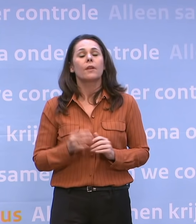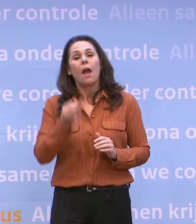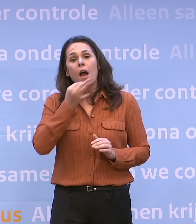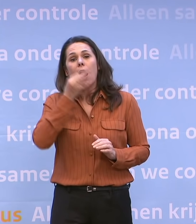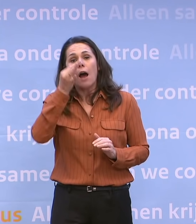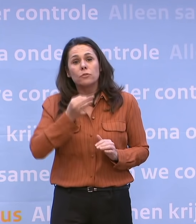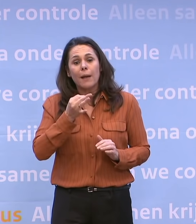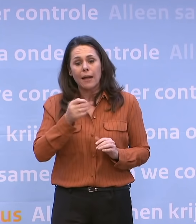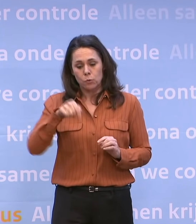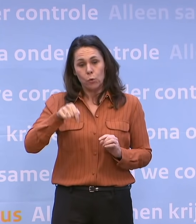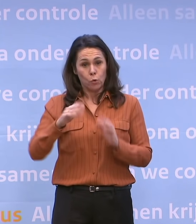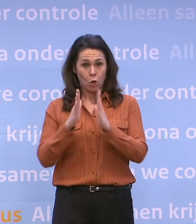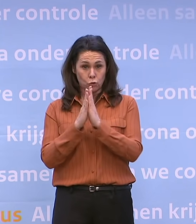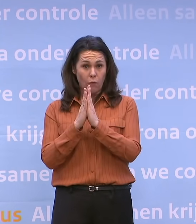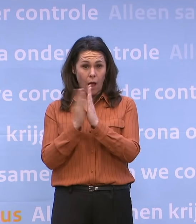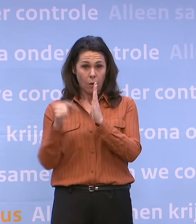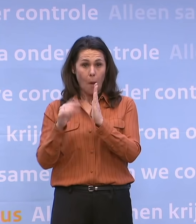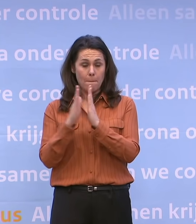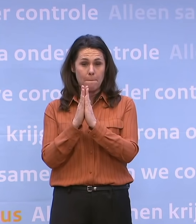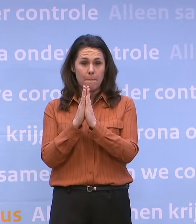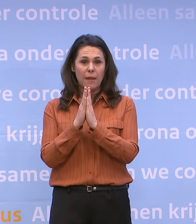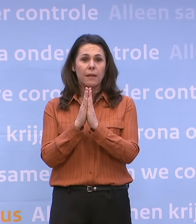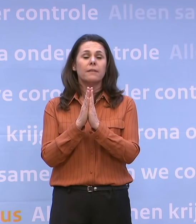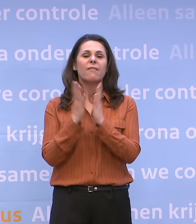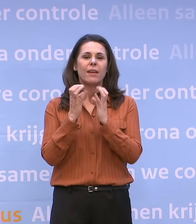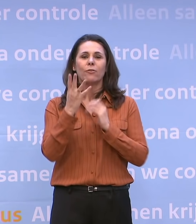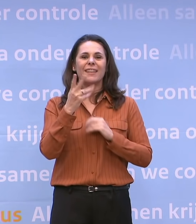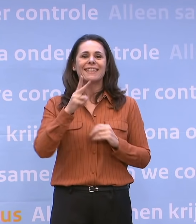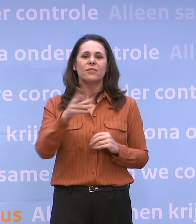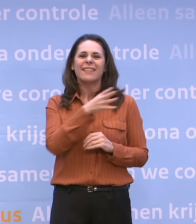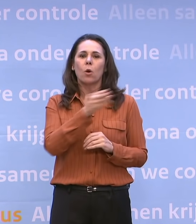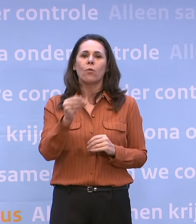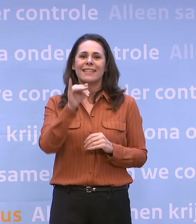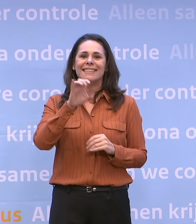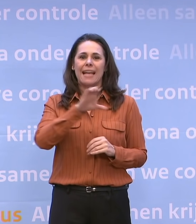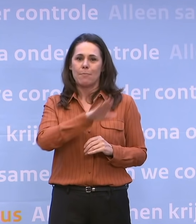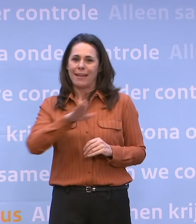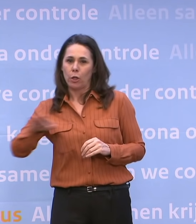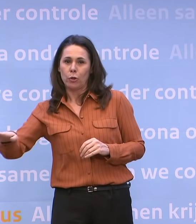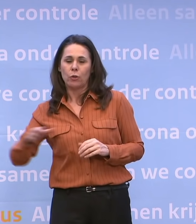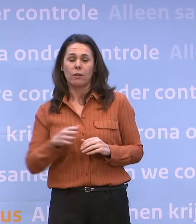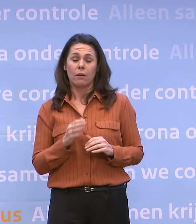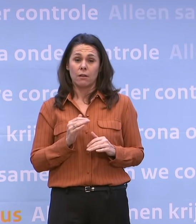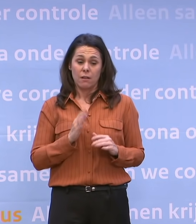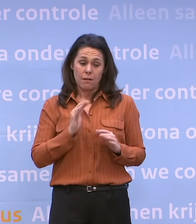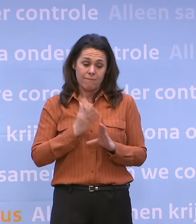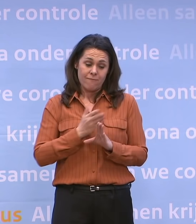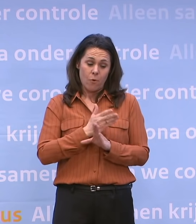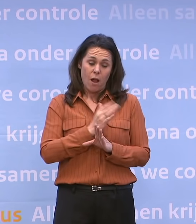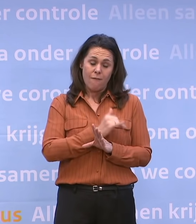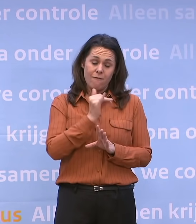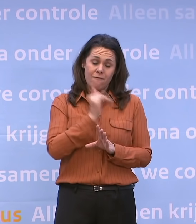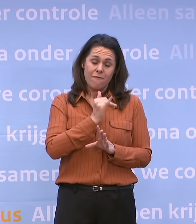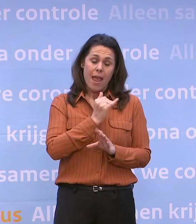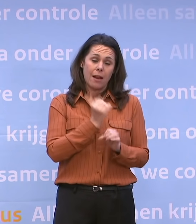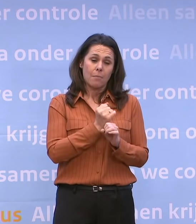per zondag aanstaande naar 2400 bedden IC te gaan. Er is al heel veel gecreëerd, begreep ik zojuist, van Ernst